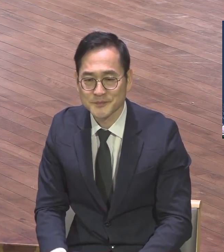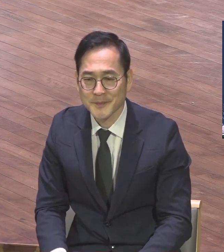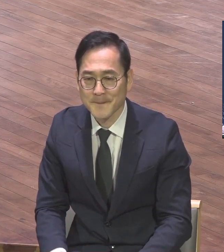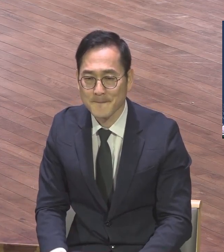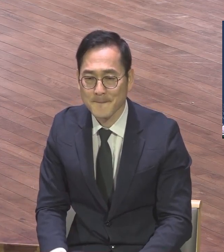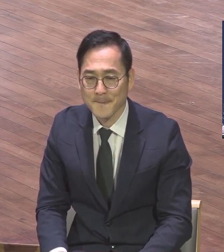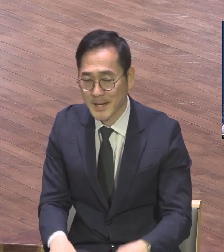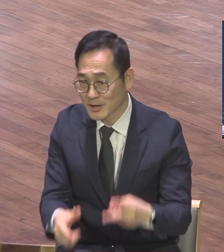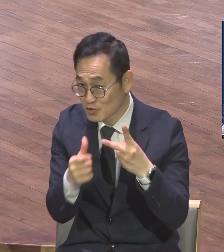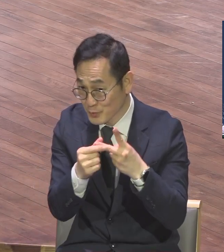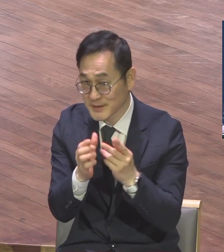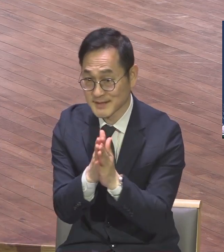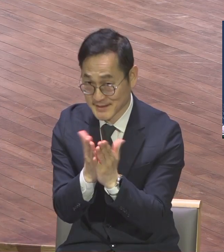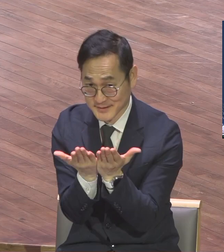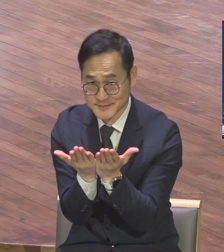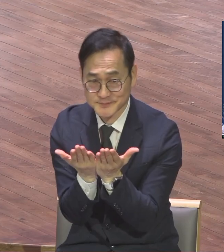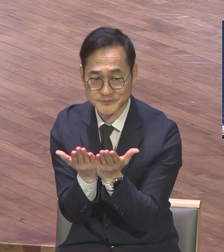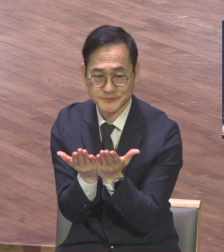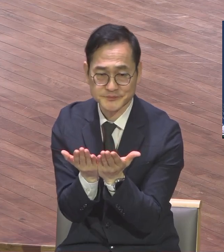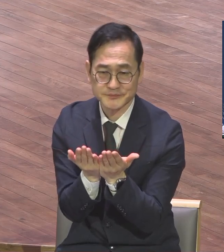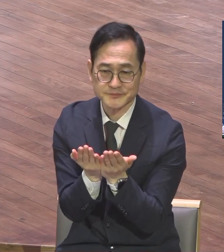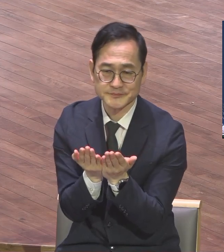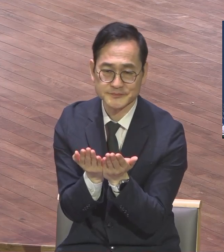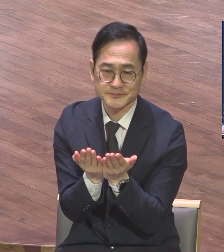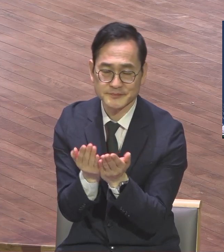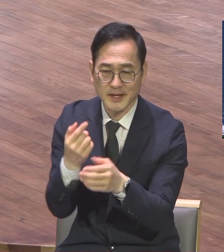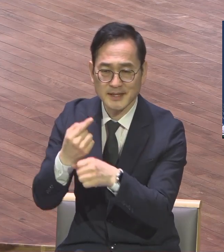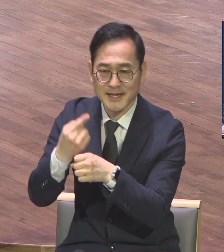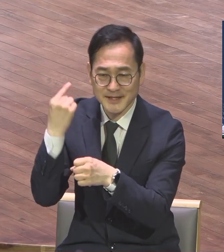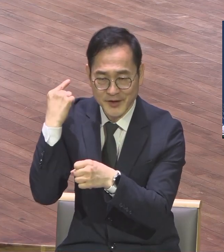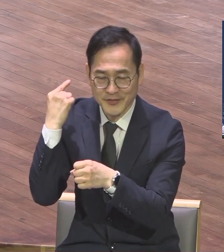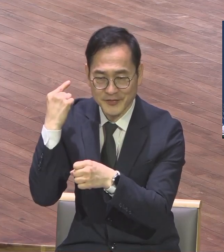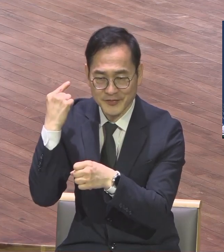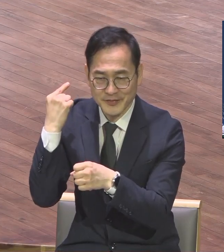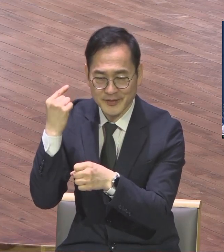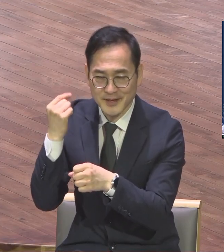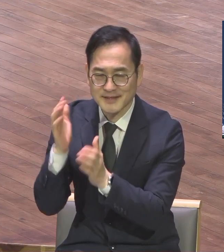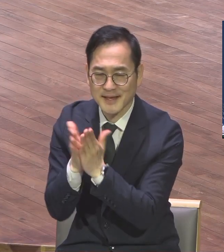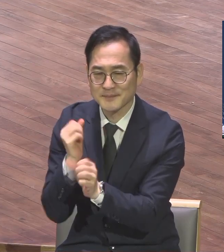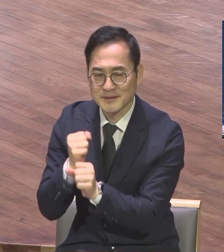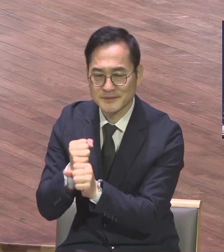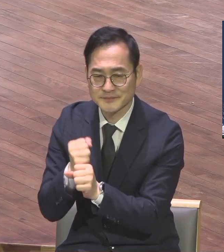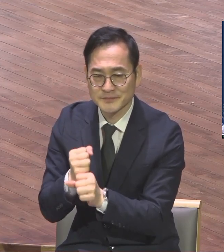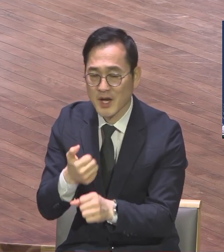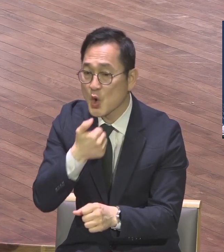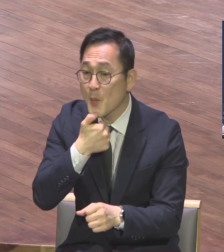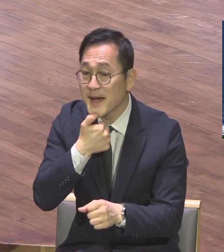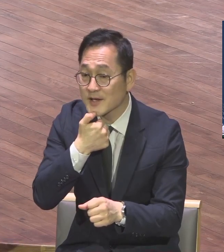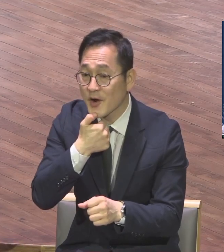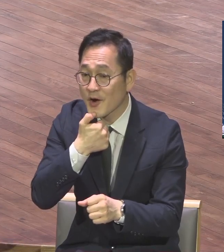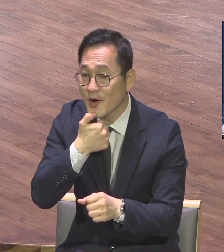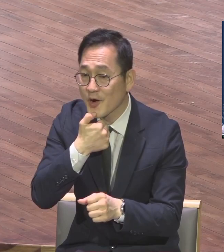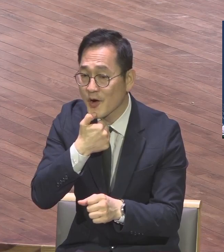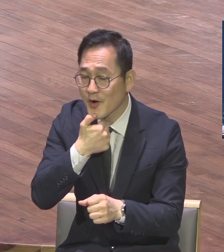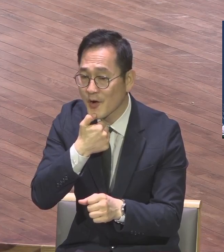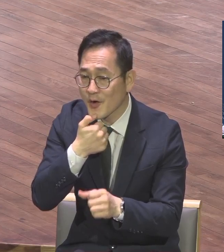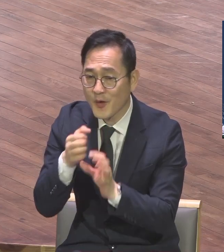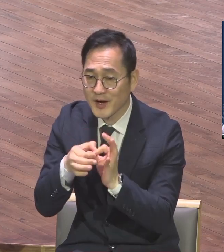다른 한 권의 책은 작년 초에 발간된 정 목사님의 로마서 강의 설교집인